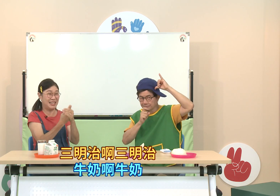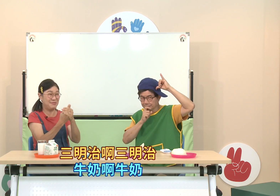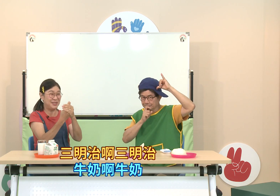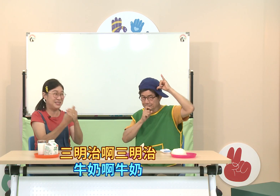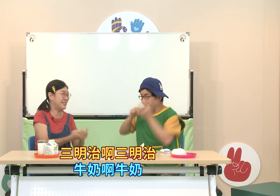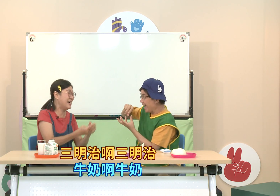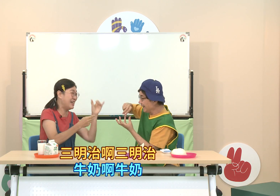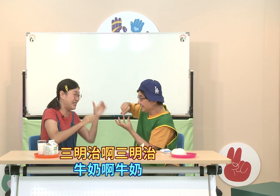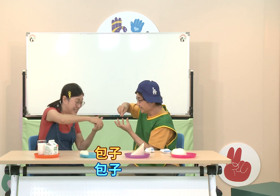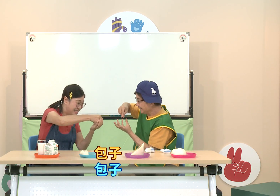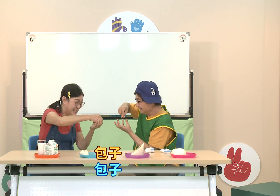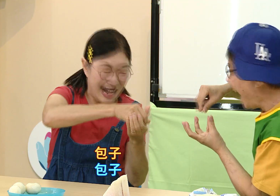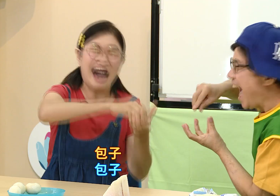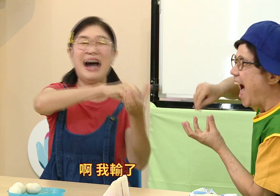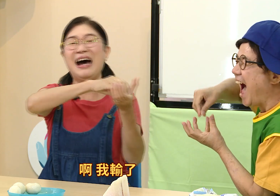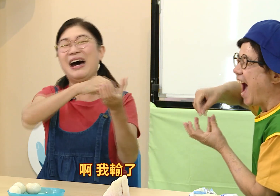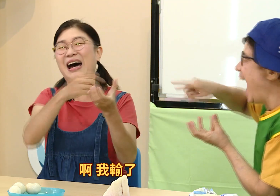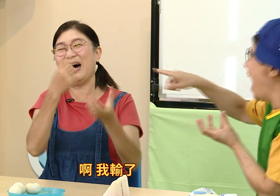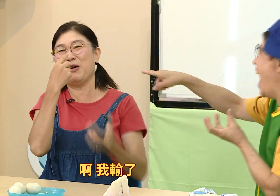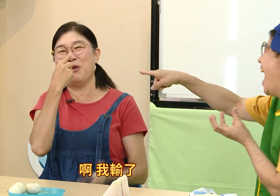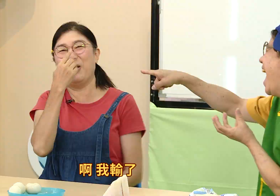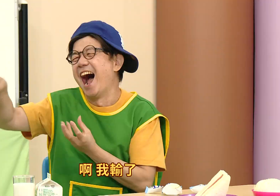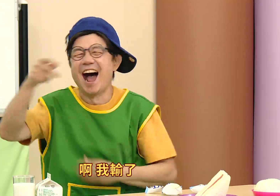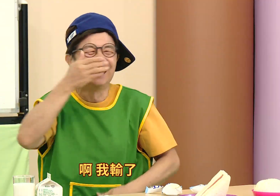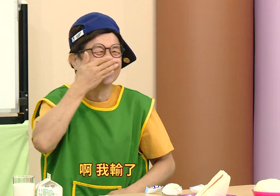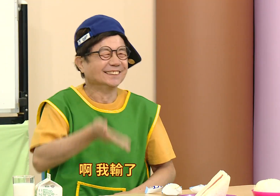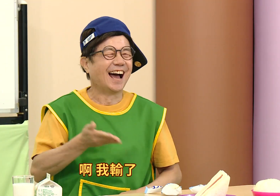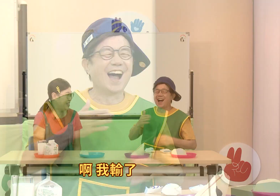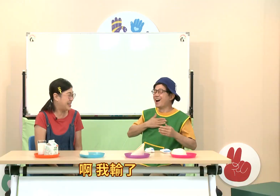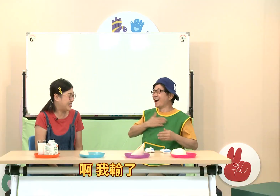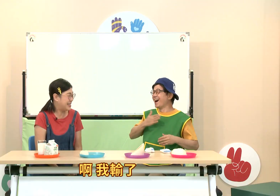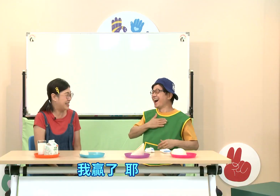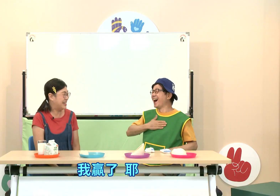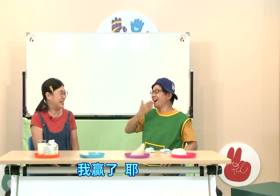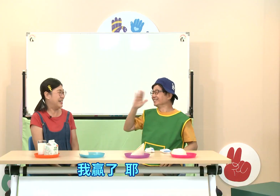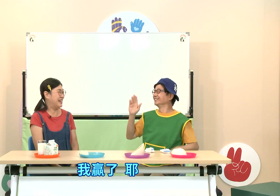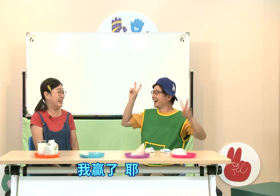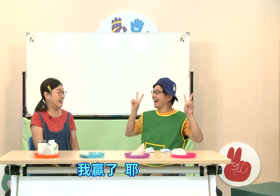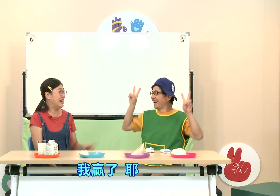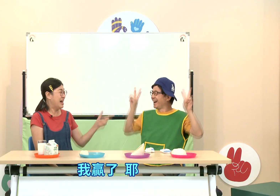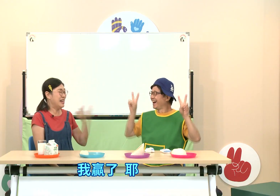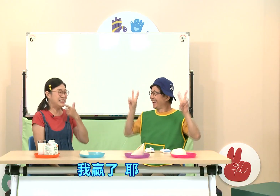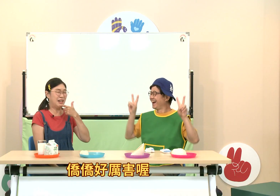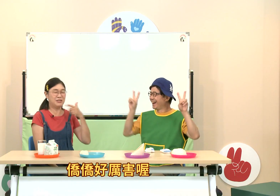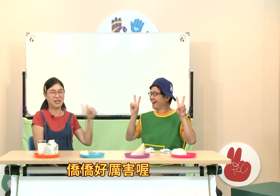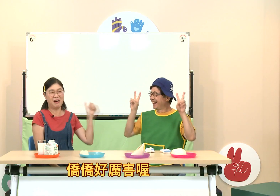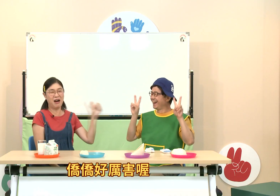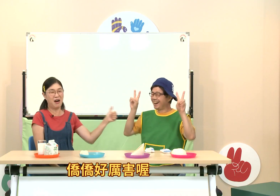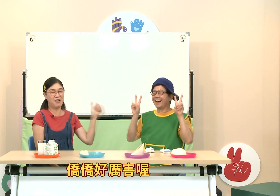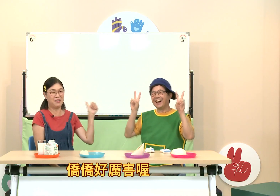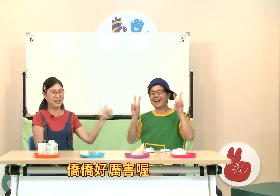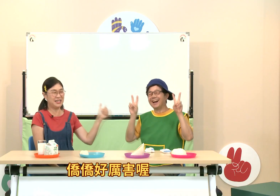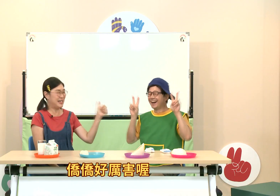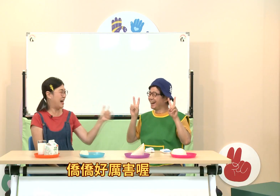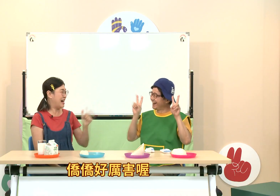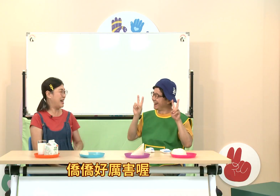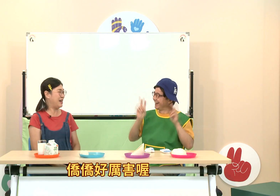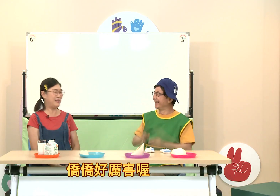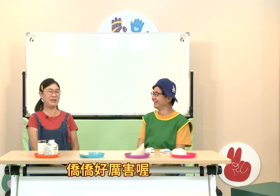明治雞啊我輸了瞧瞧好厲害喔